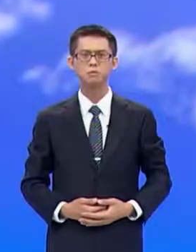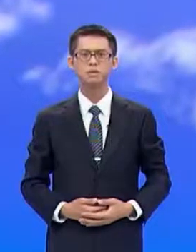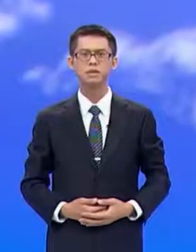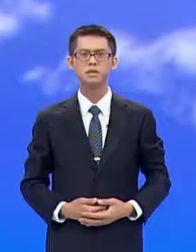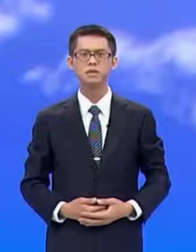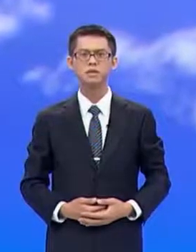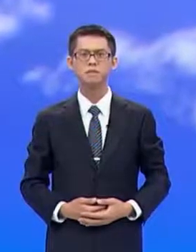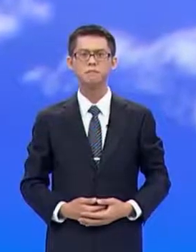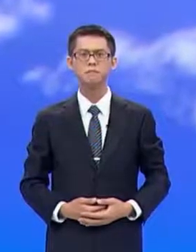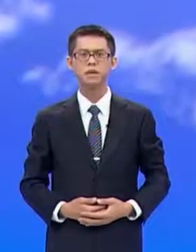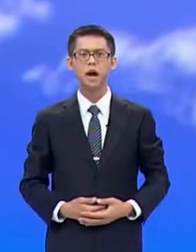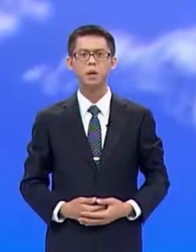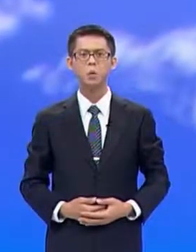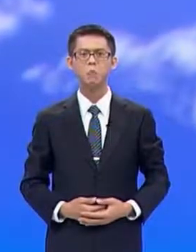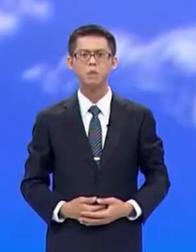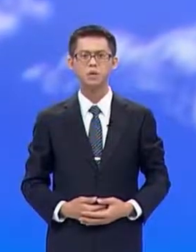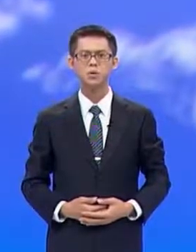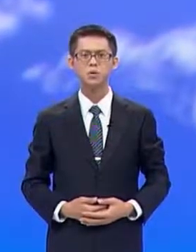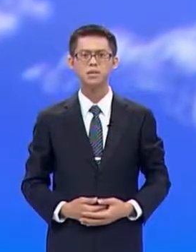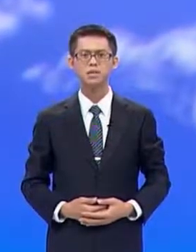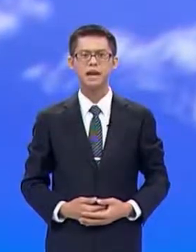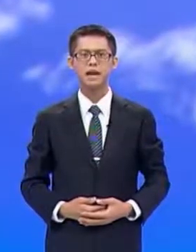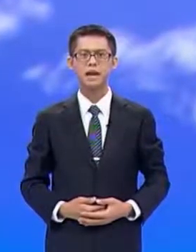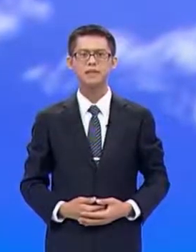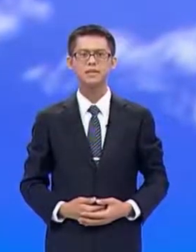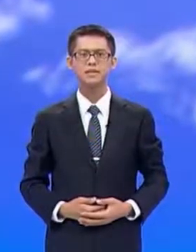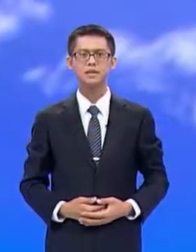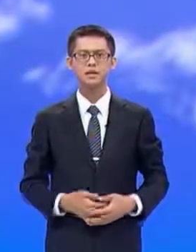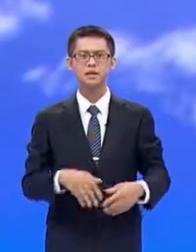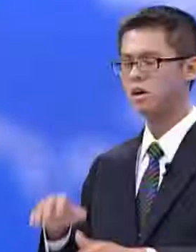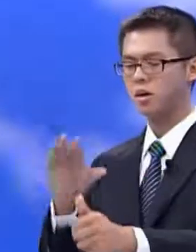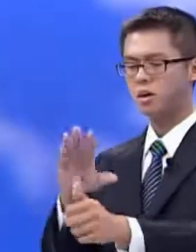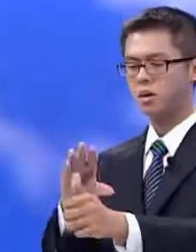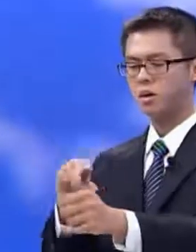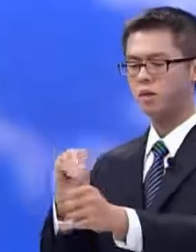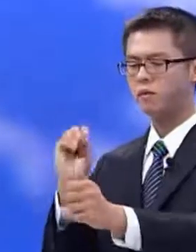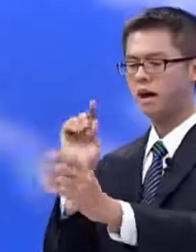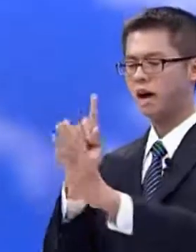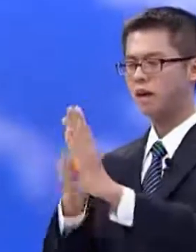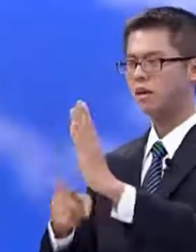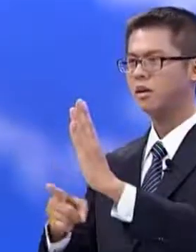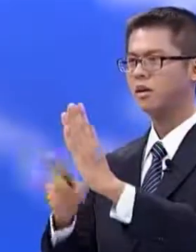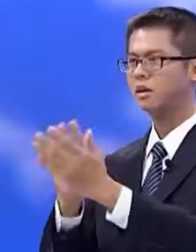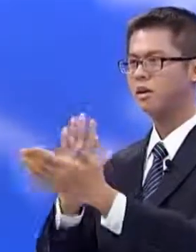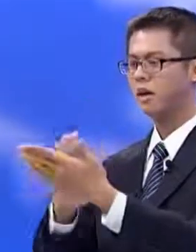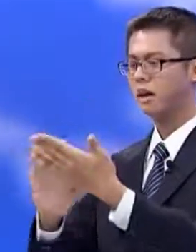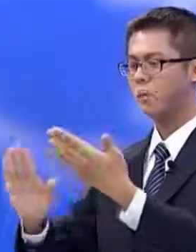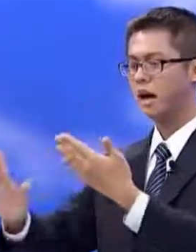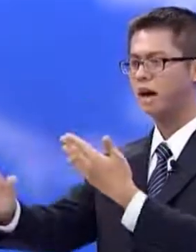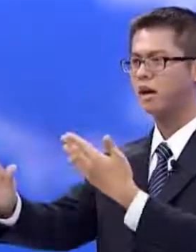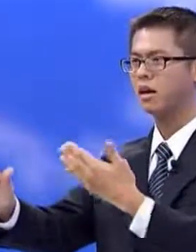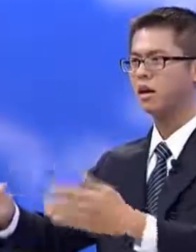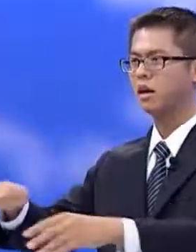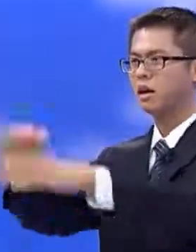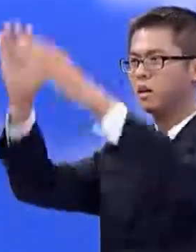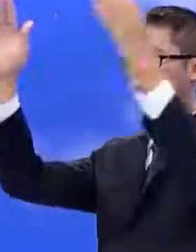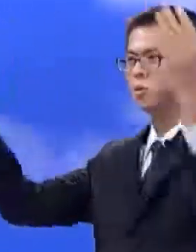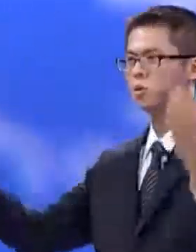出的精神。好，我们整句再来一次。于法内外无